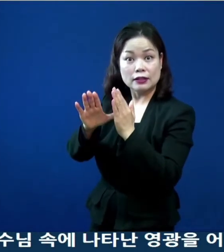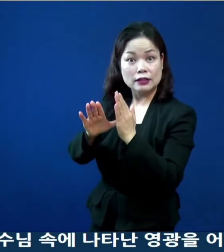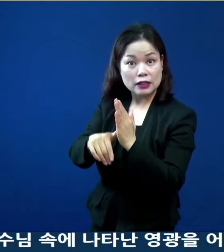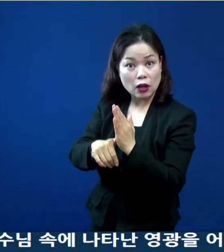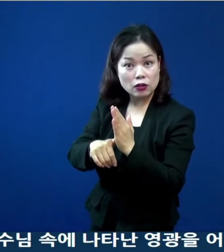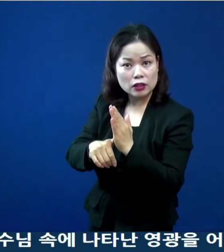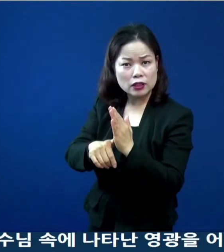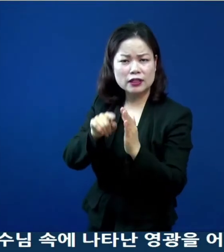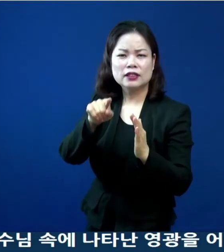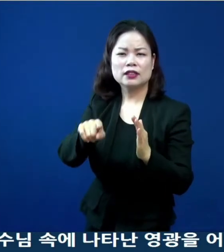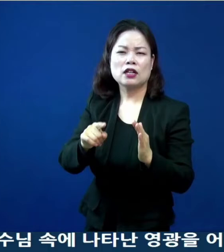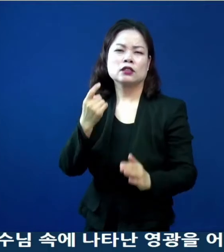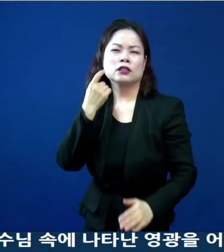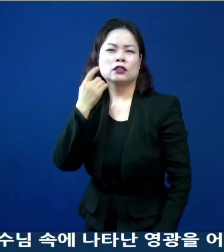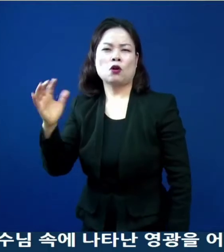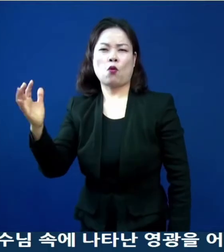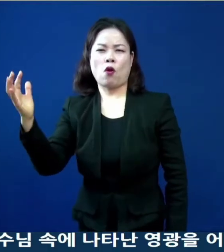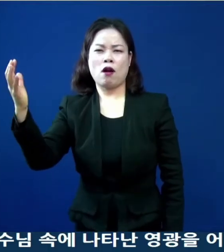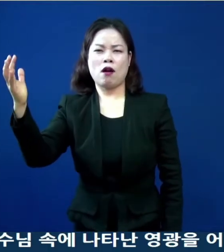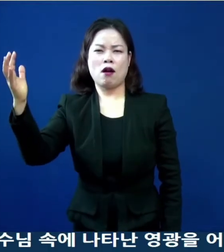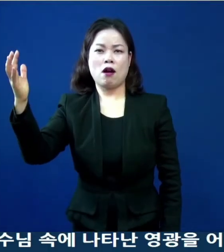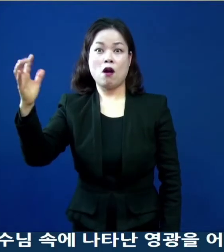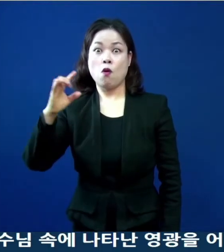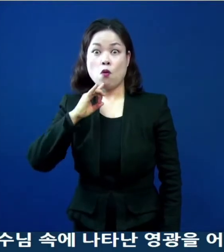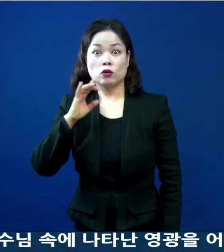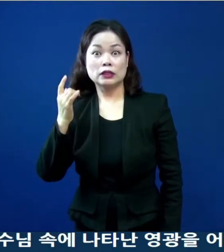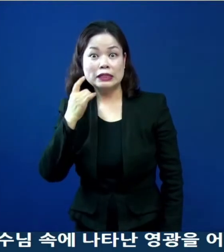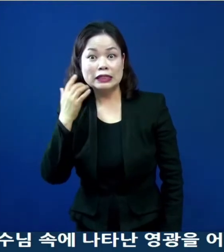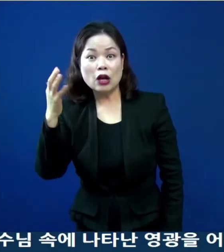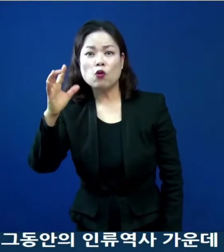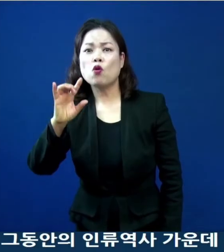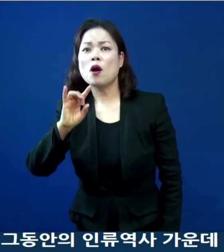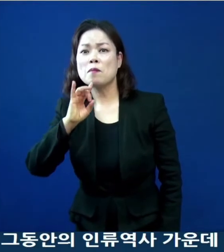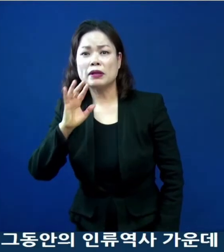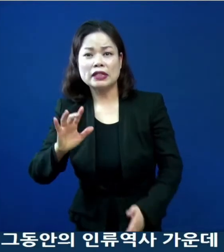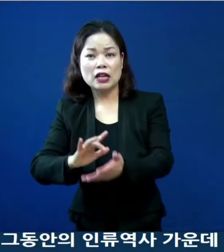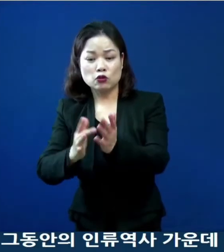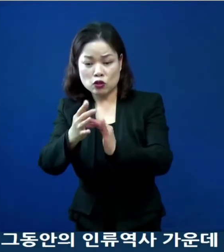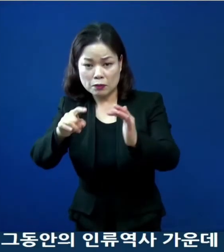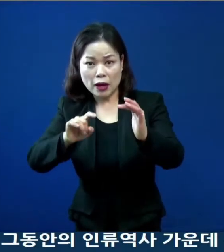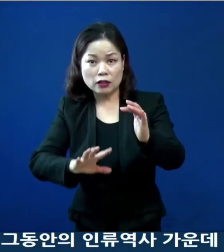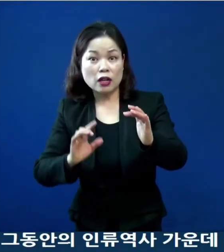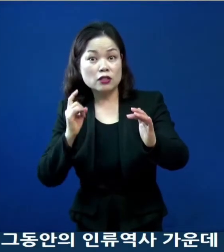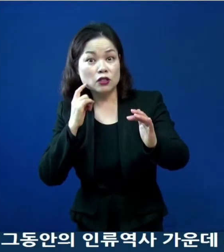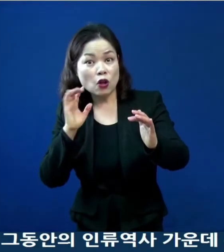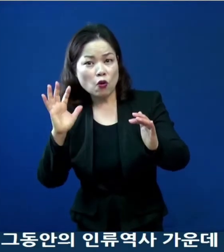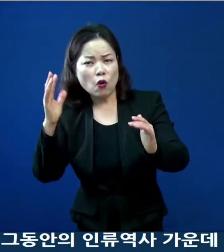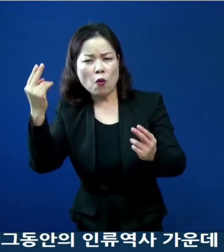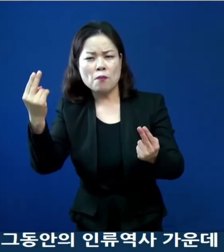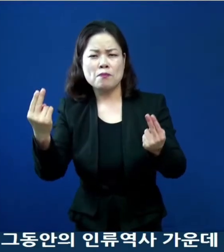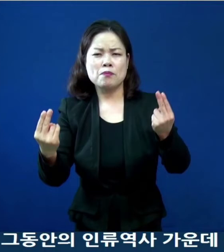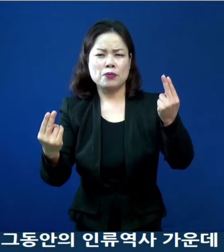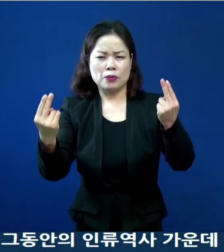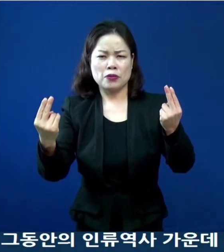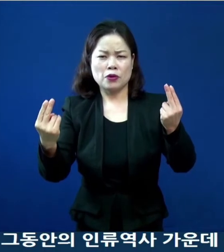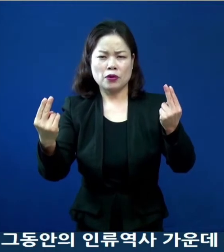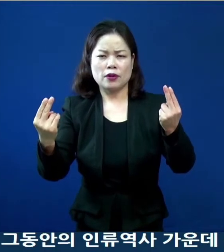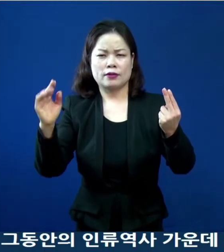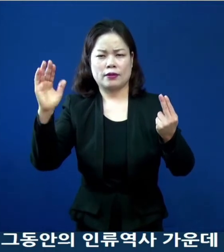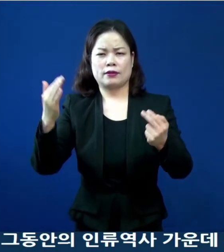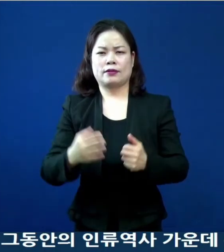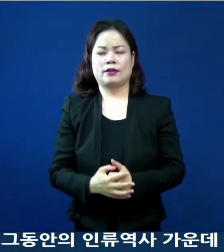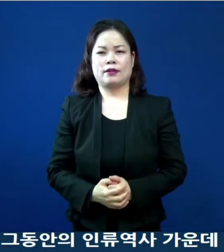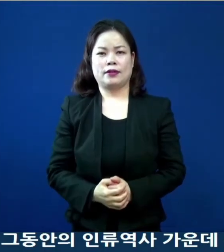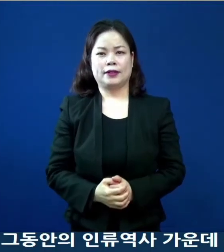나타났던 그 영광, 오직 그 영광만이 예수님 안에 있는 영광과 비교 대상이 되는